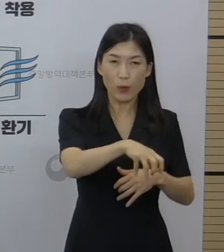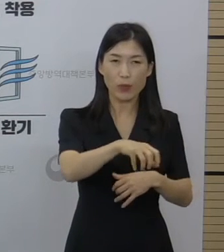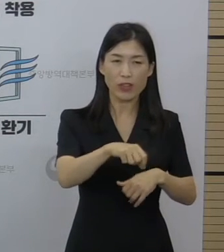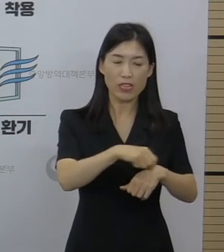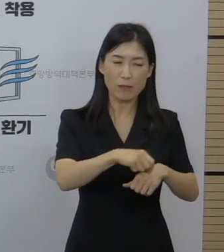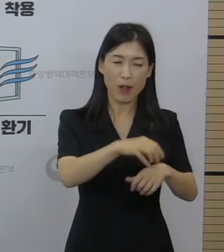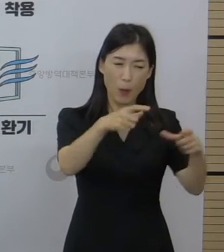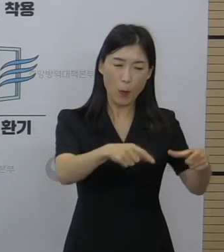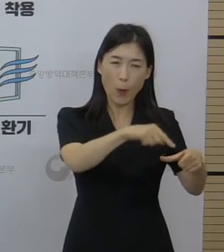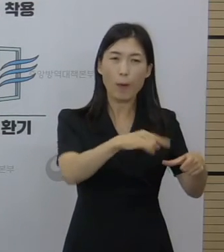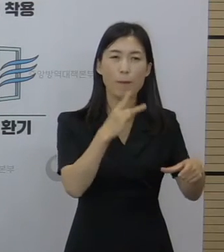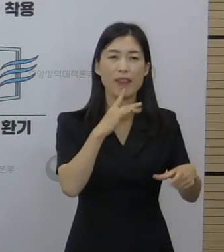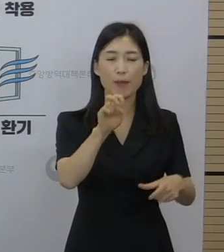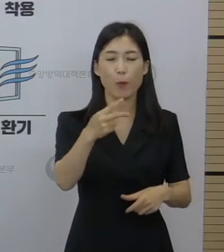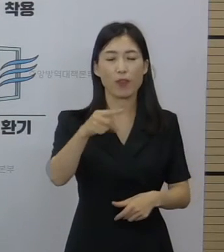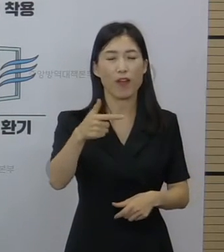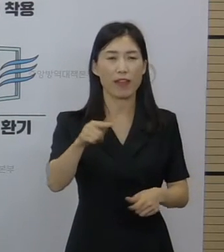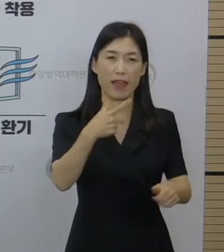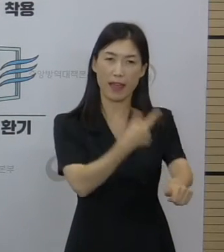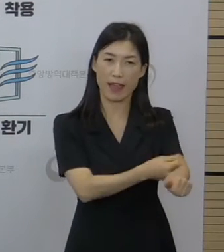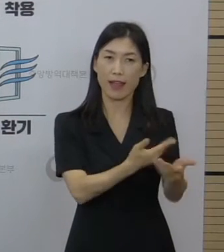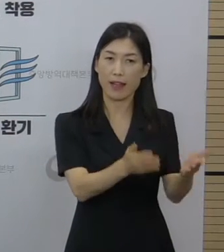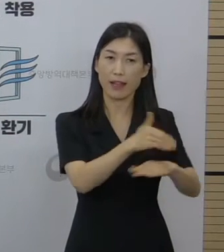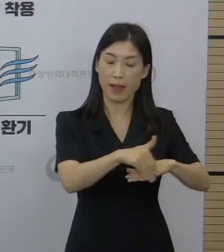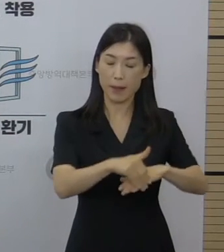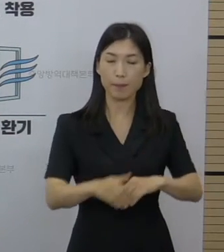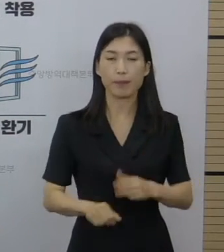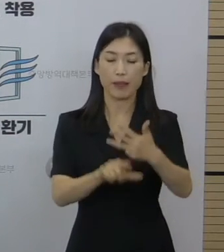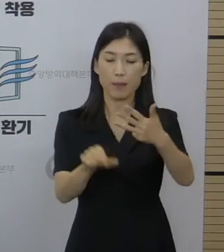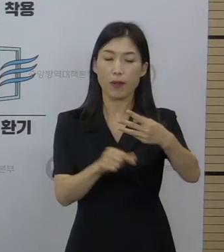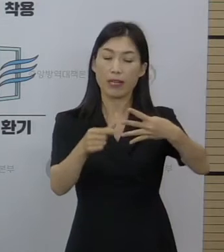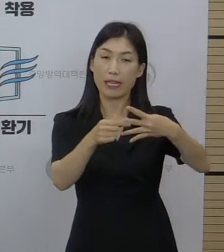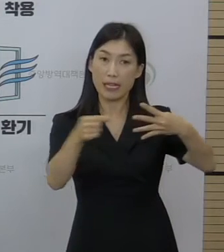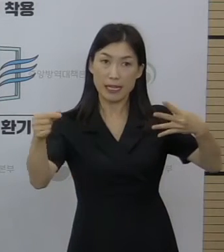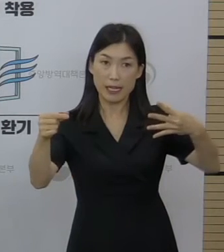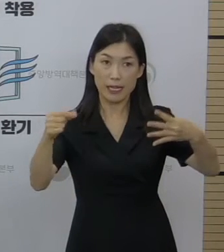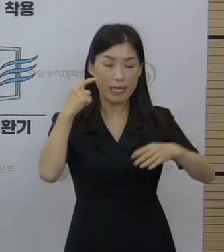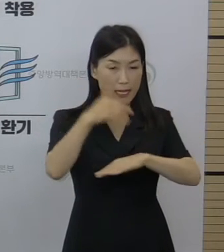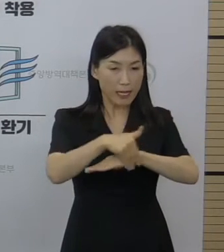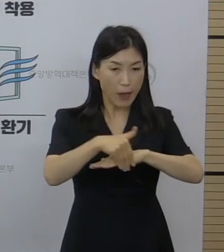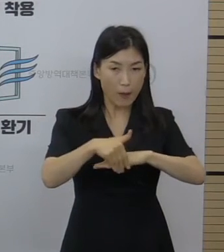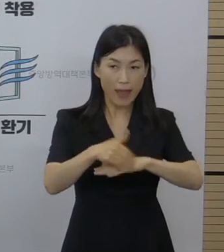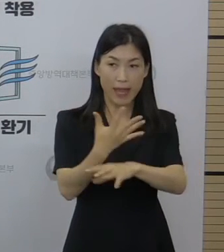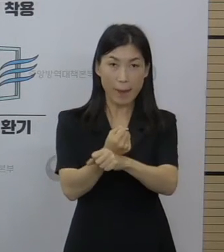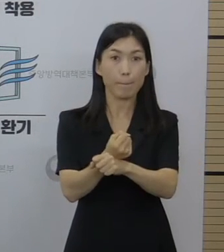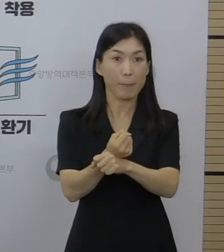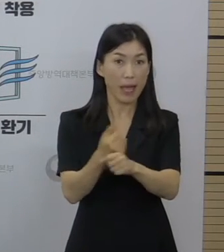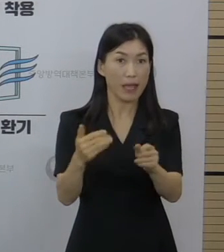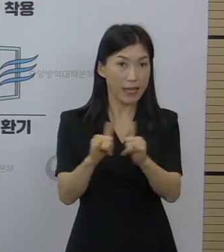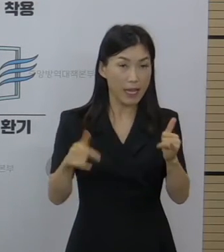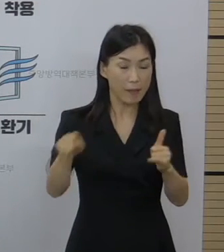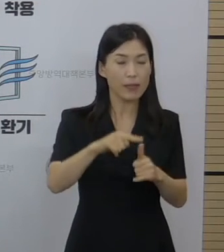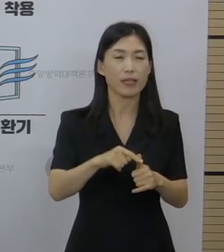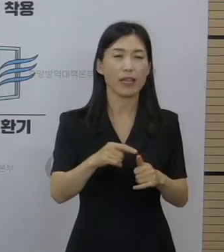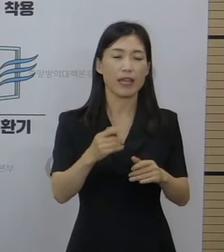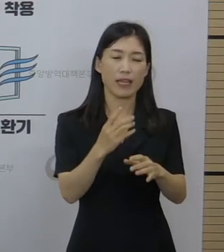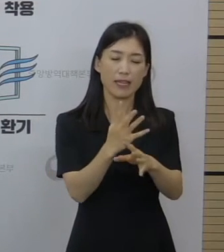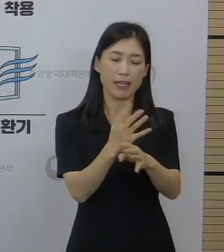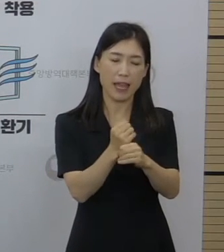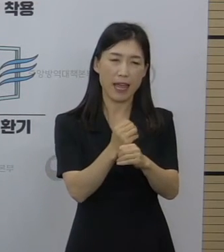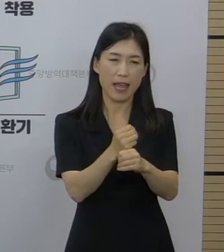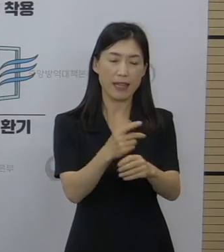진행할 예정입니다. 8월 둘째 주에 예방접종 일정이 예정되어 계시는 분들께는 예방접종 일